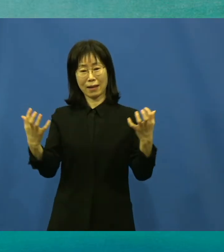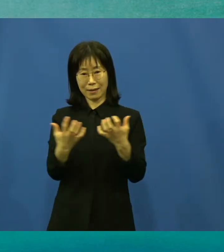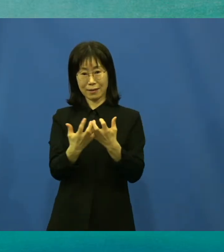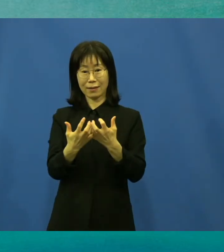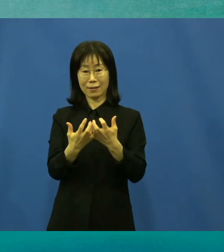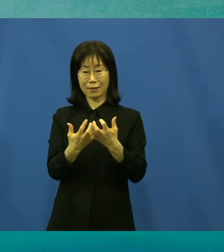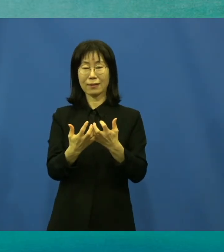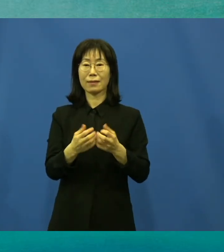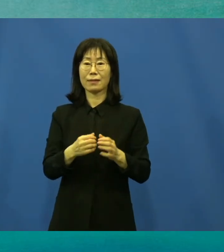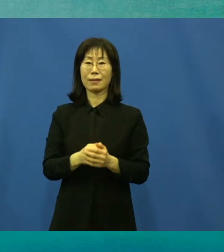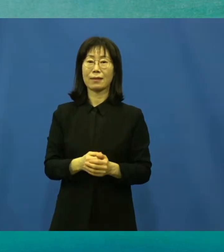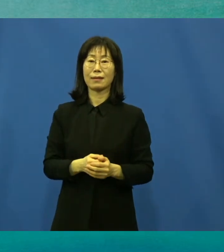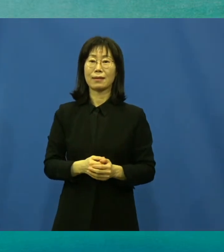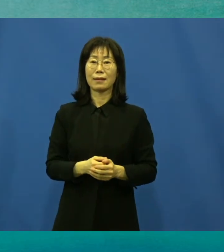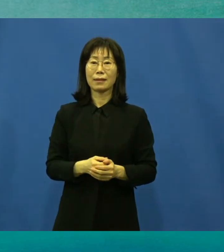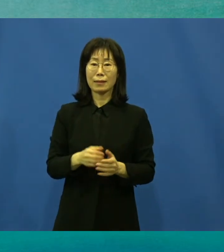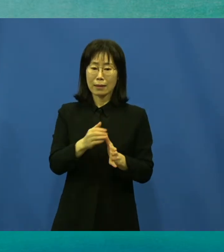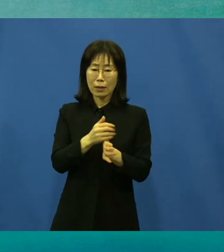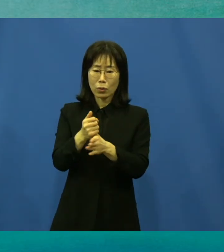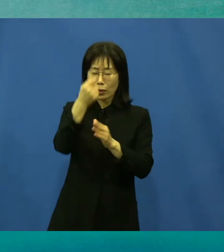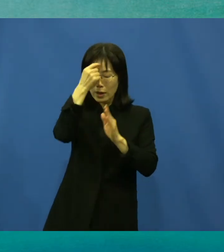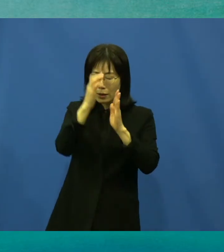비로소 은혜를 베푸신 게 아닙니다.